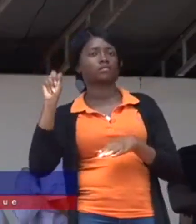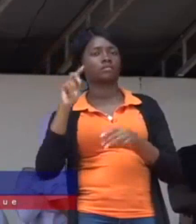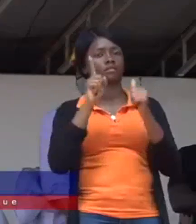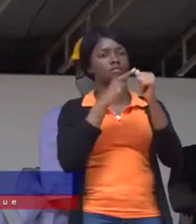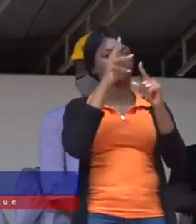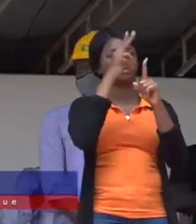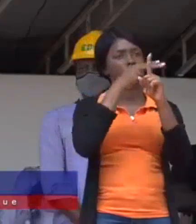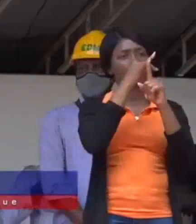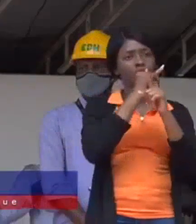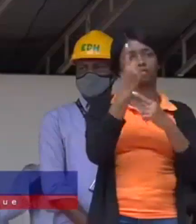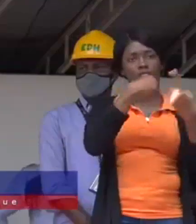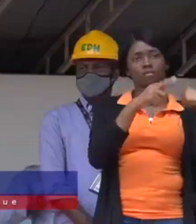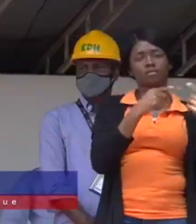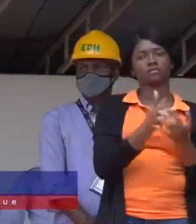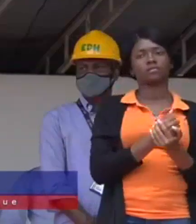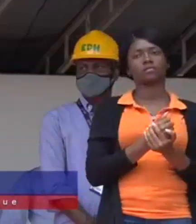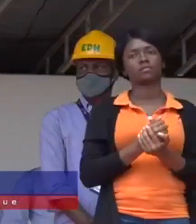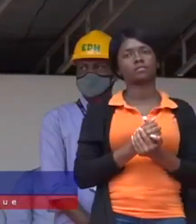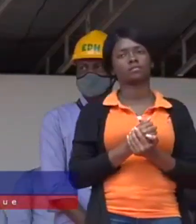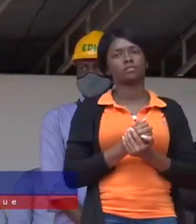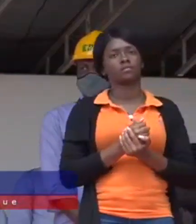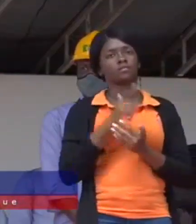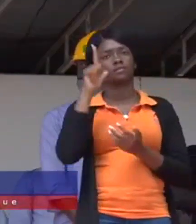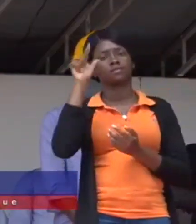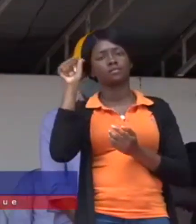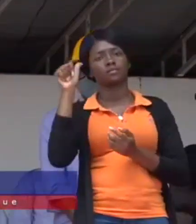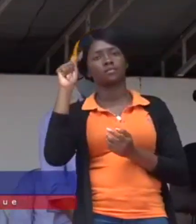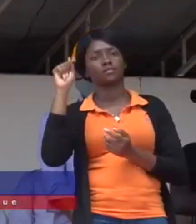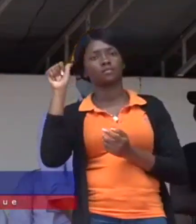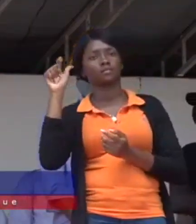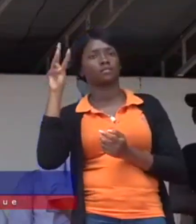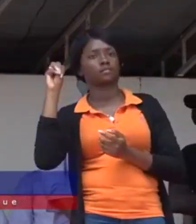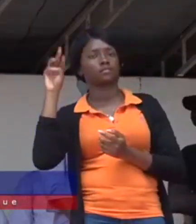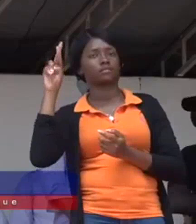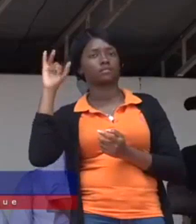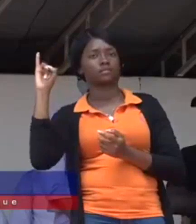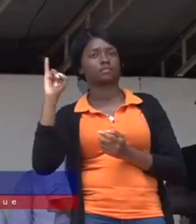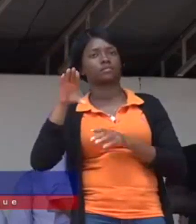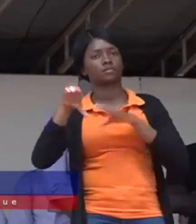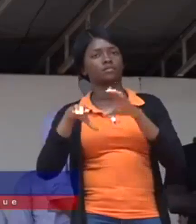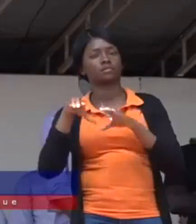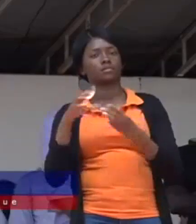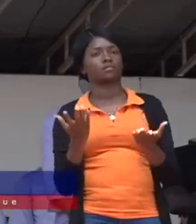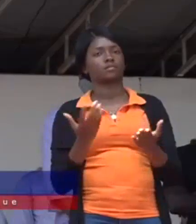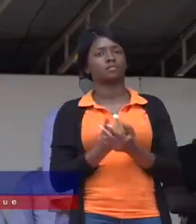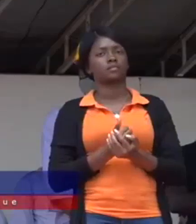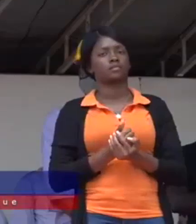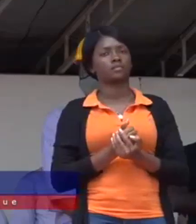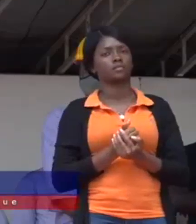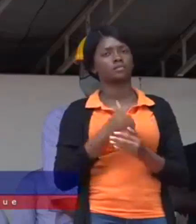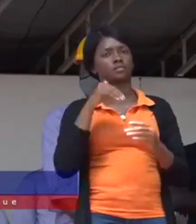Nord. Barrage La Tannerie. Capino qui est dans moi j'ai et puis n'a fait barrage sur rivière massacre dans la